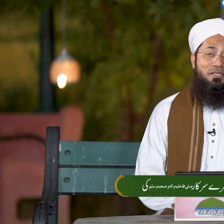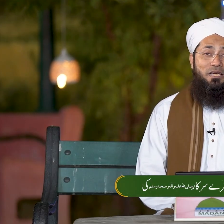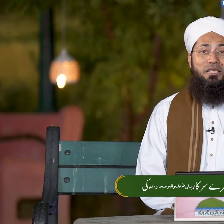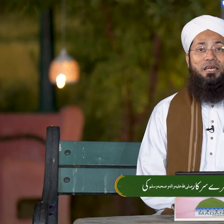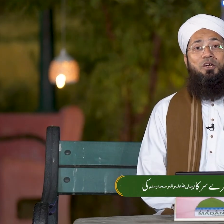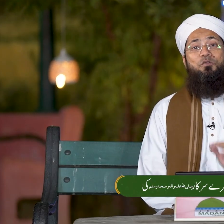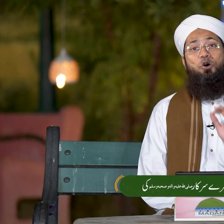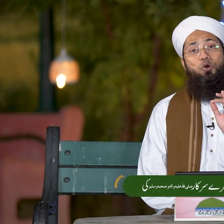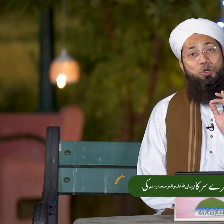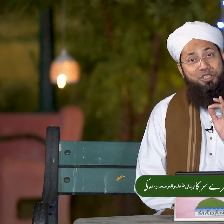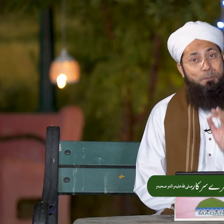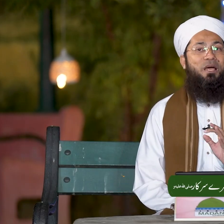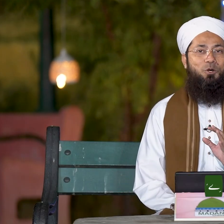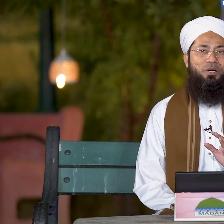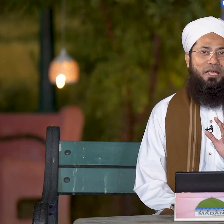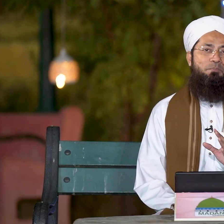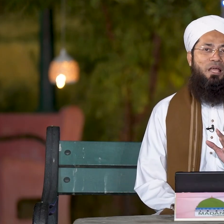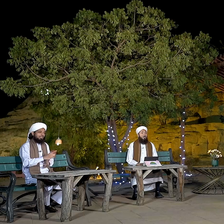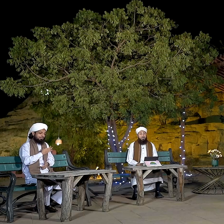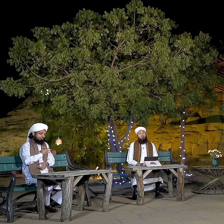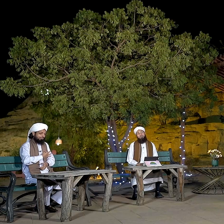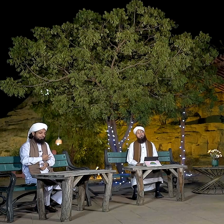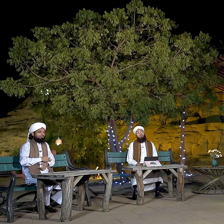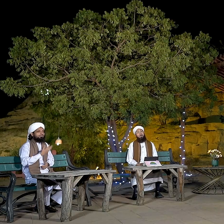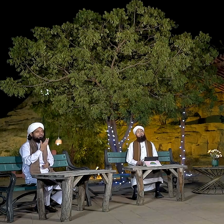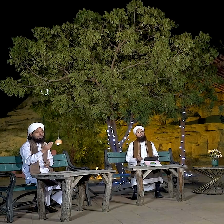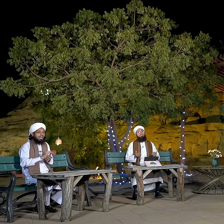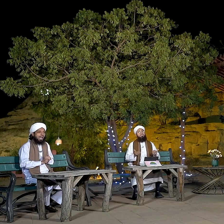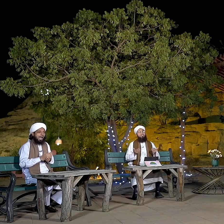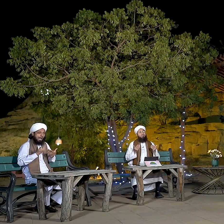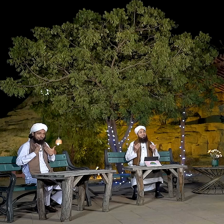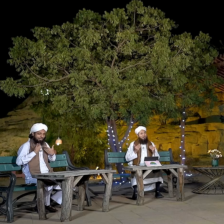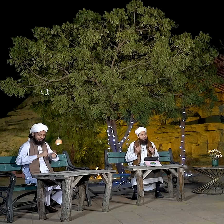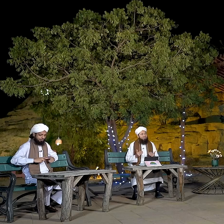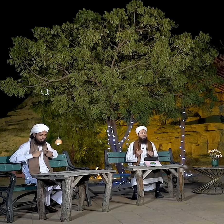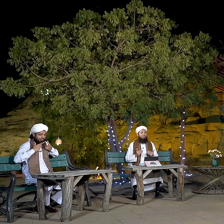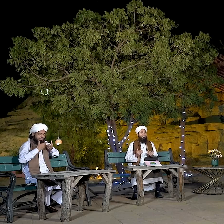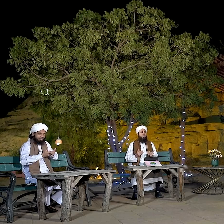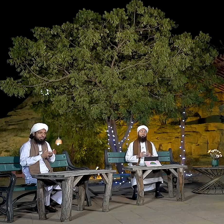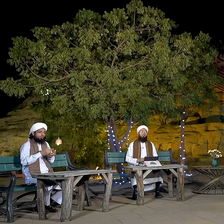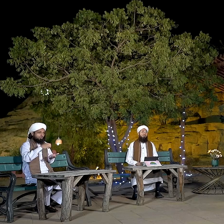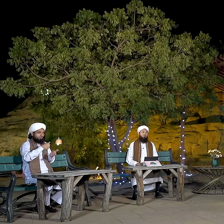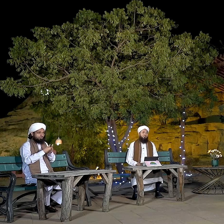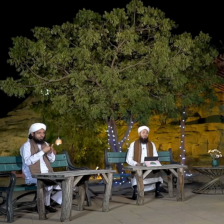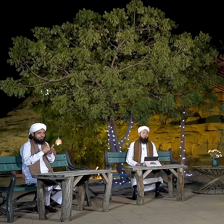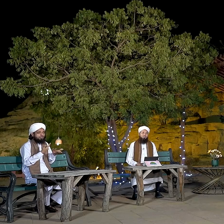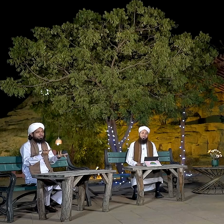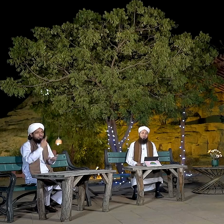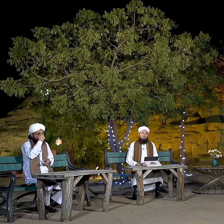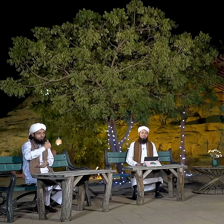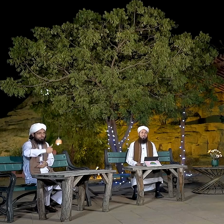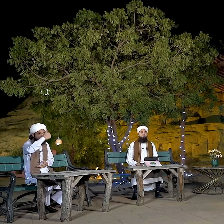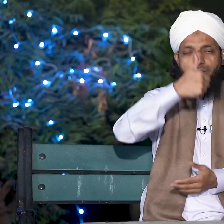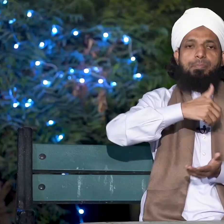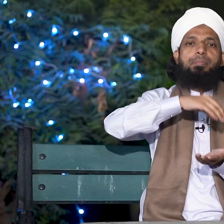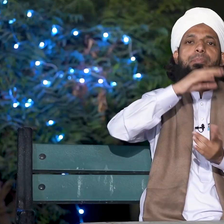مبارک زندگی کے وہ روشن پہلو ہیں۔ اگر ہم انہیں اپنی زندگی میں نافذ کریں انشاءاللہ الکریم اس کی